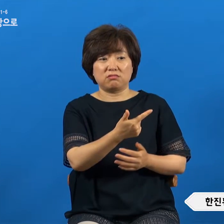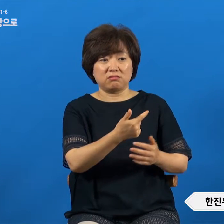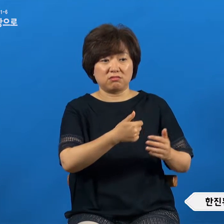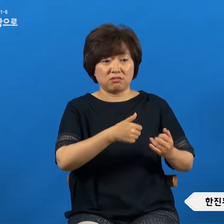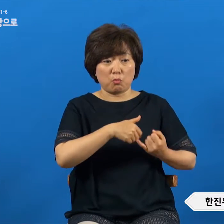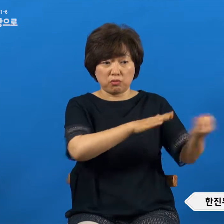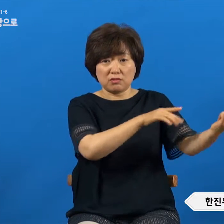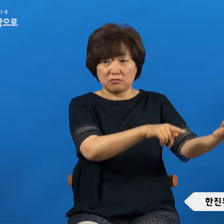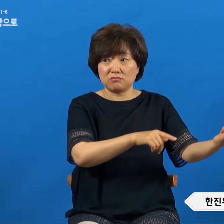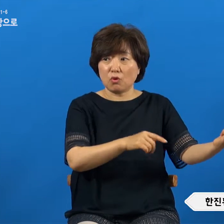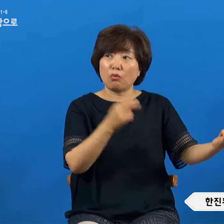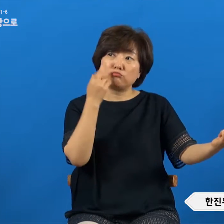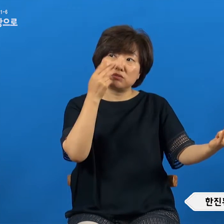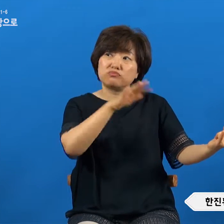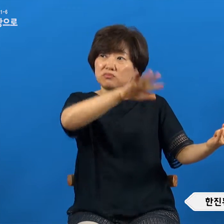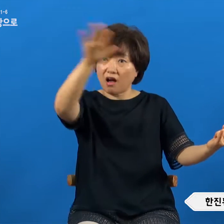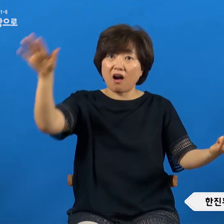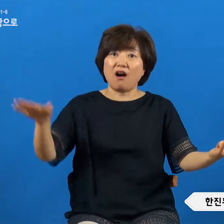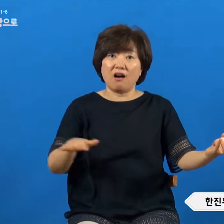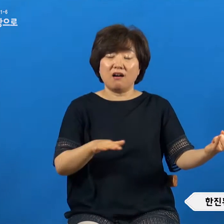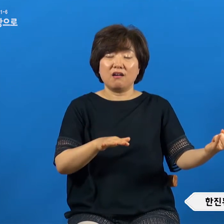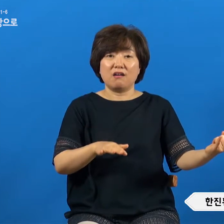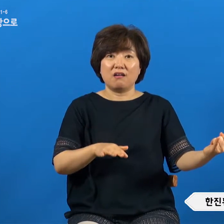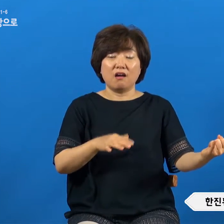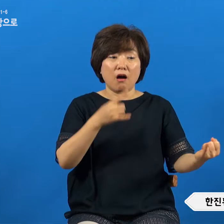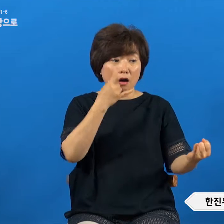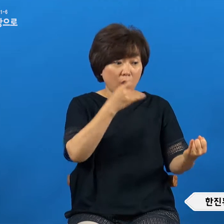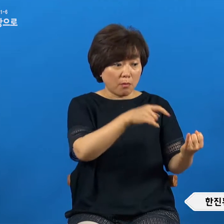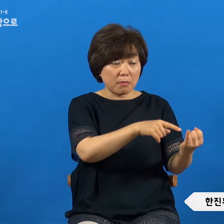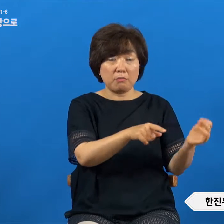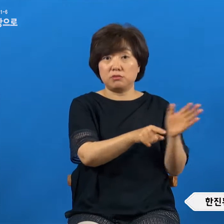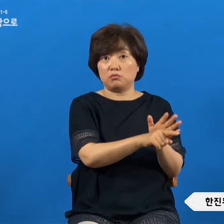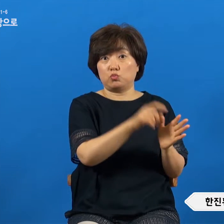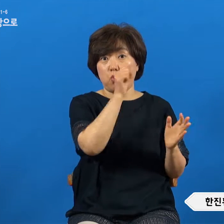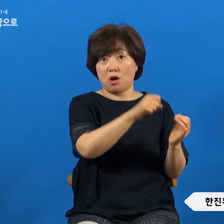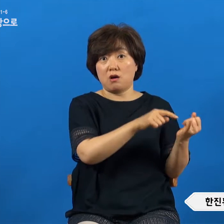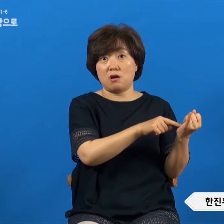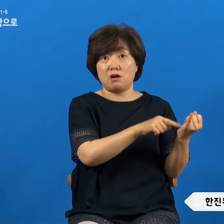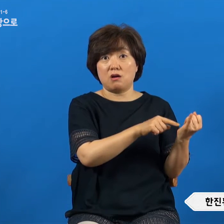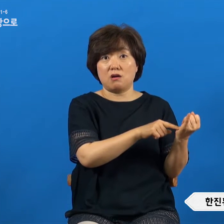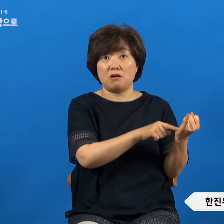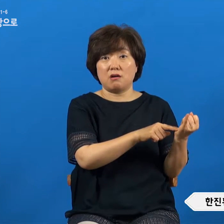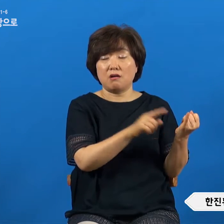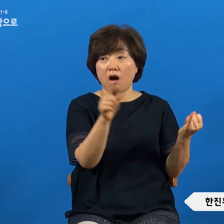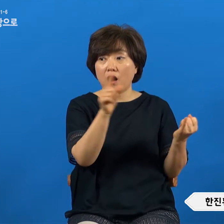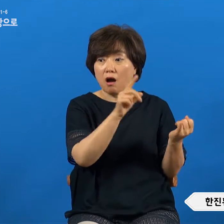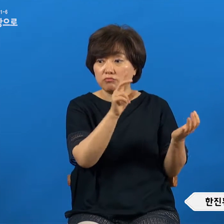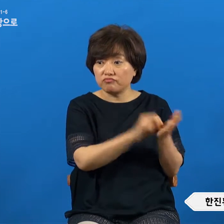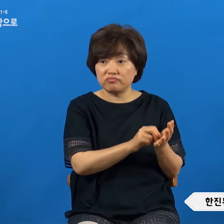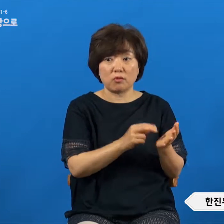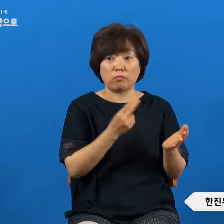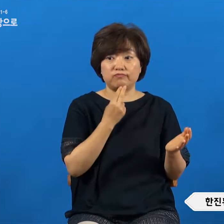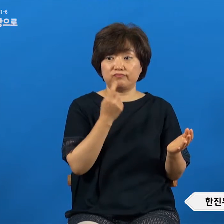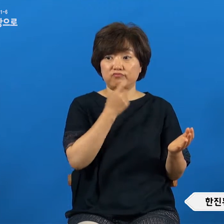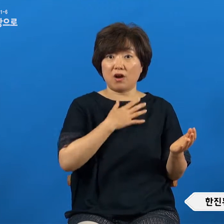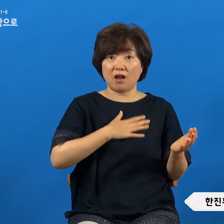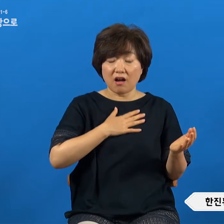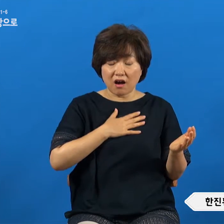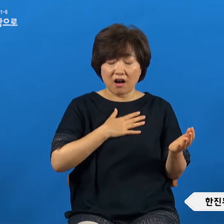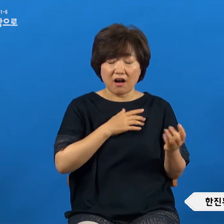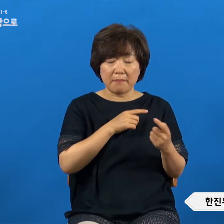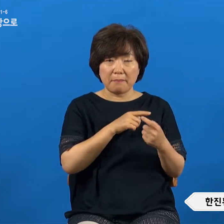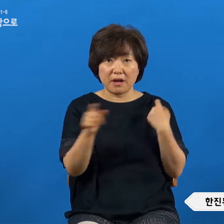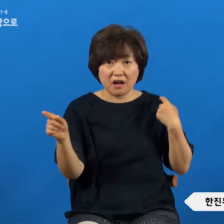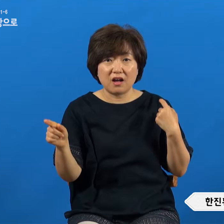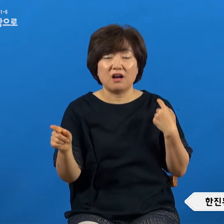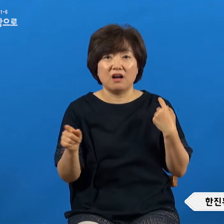일이고, 그리고 자기 어머니는 평소에 믿음이 좋은 분이었기 때문에 아무 문제가 없을 줄 알았는데 그게 아니었던